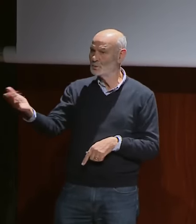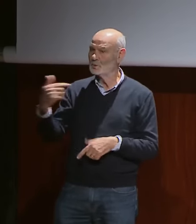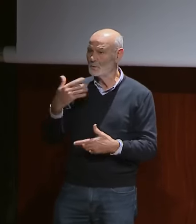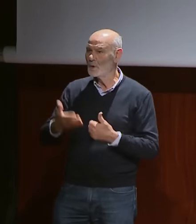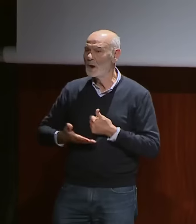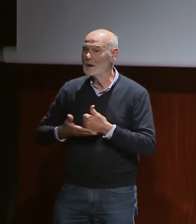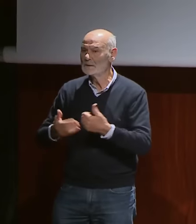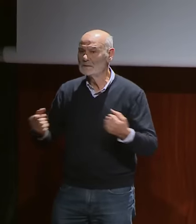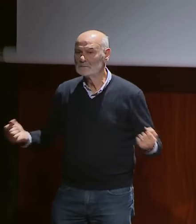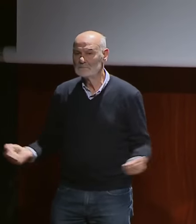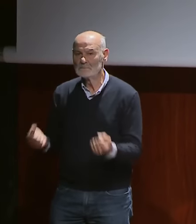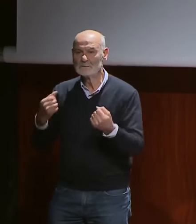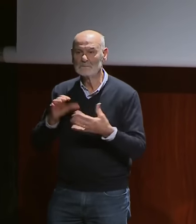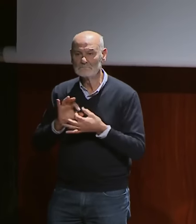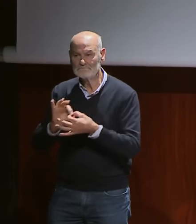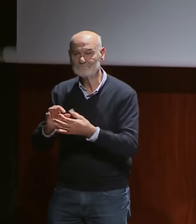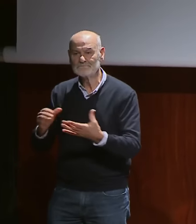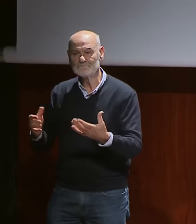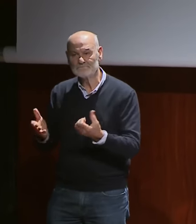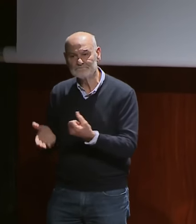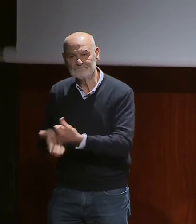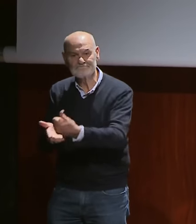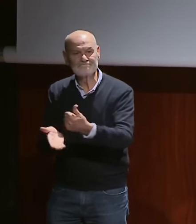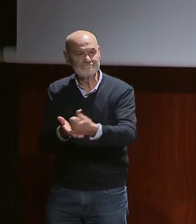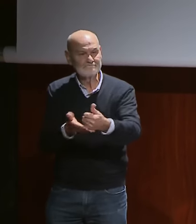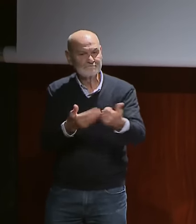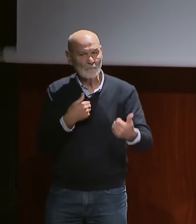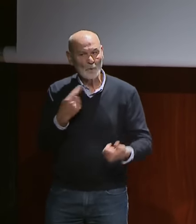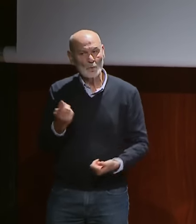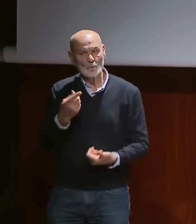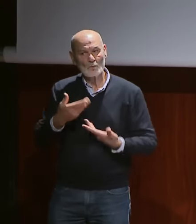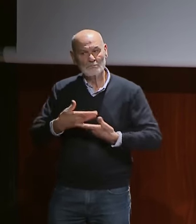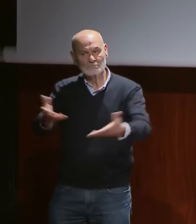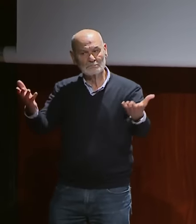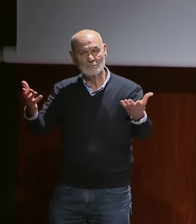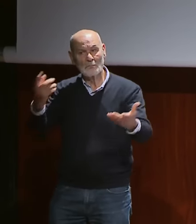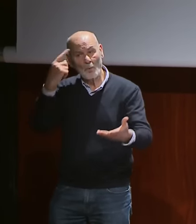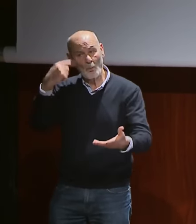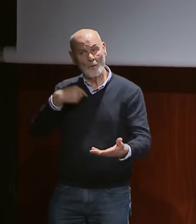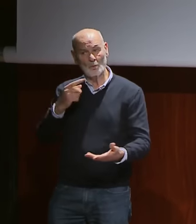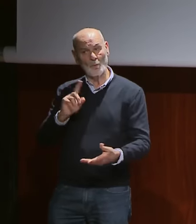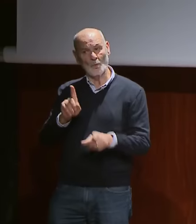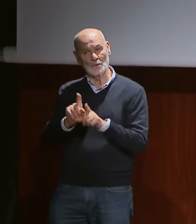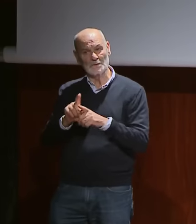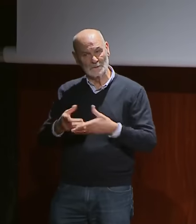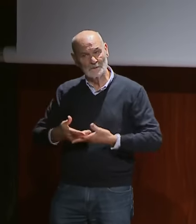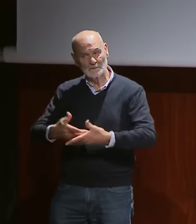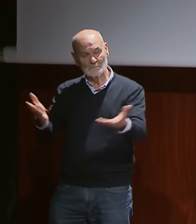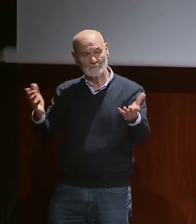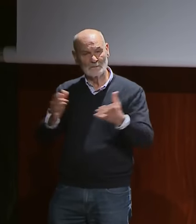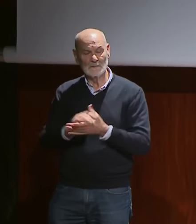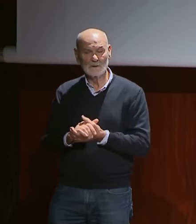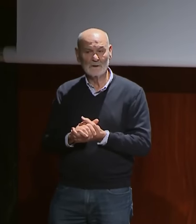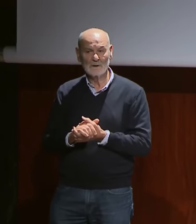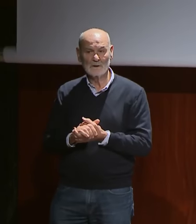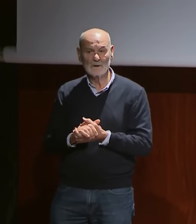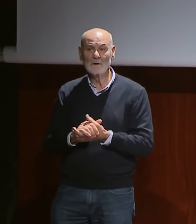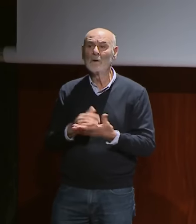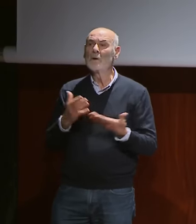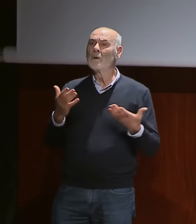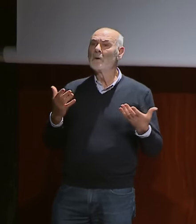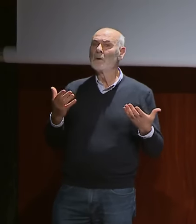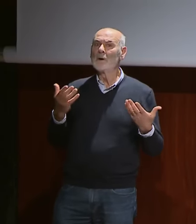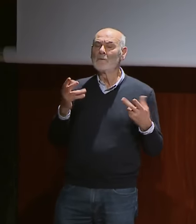que j'ai pu avancer. Et puis, j'ai voulu aussi faire ce livre voilà, pour encourager les